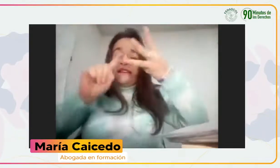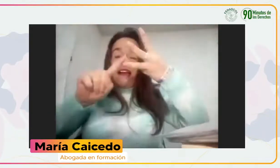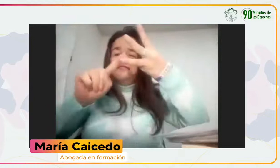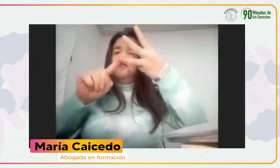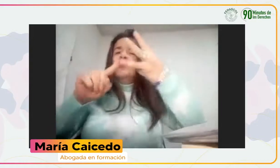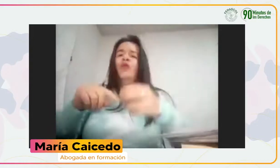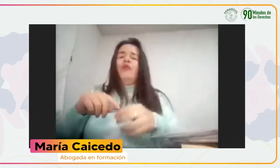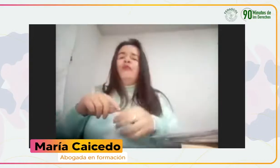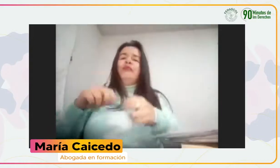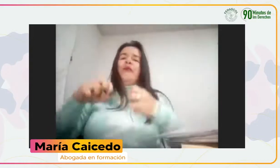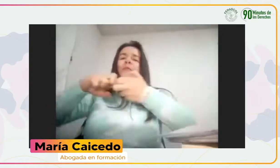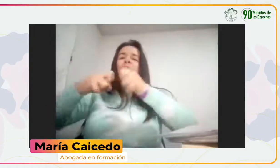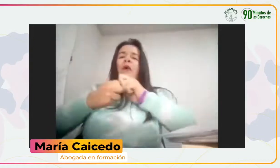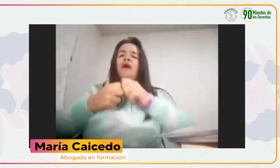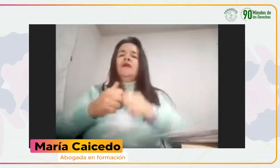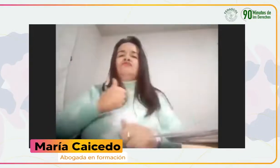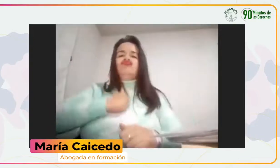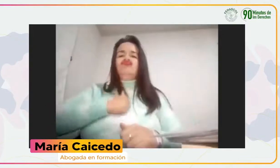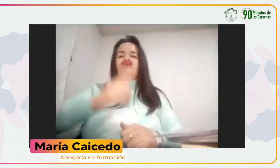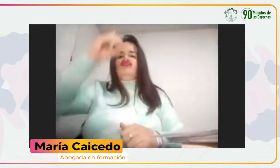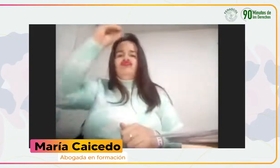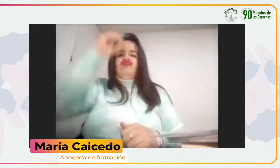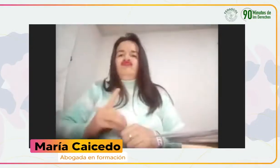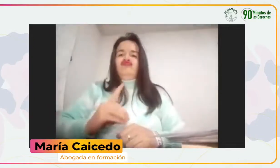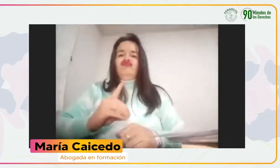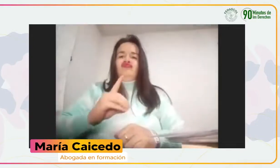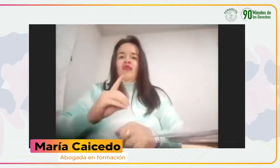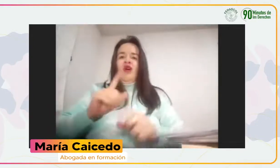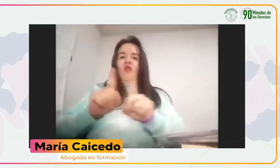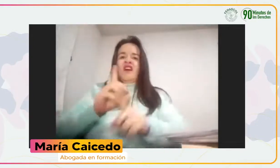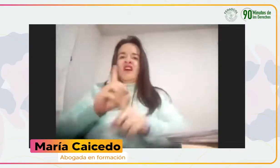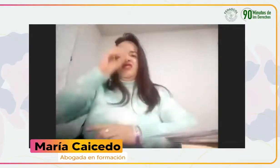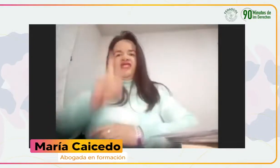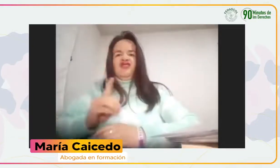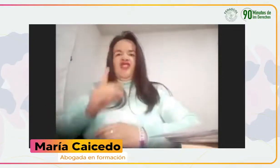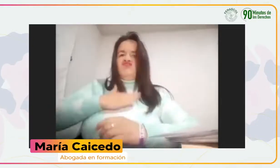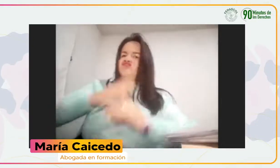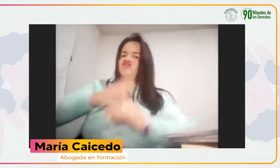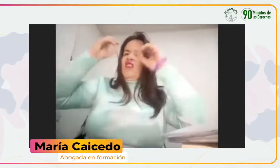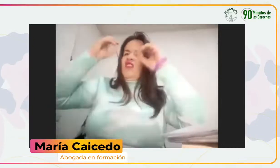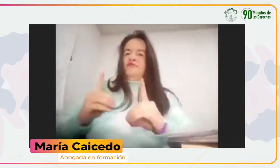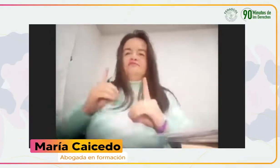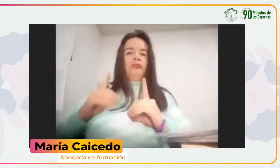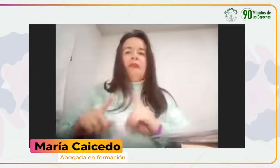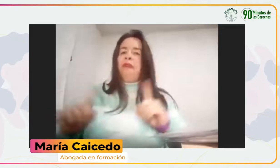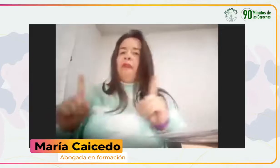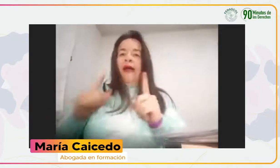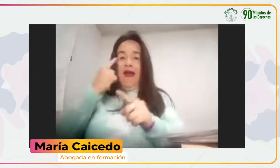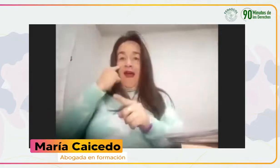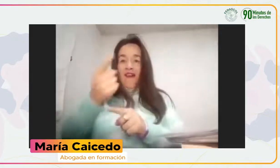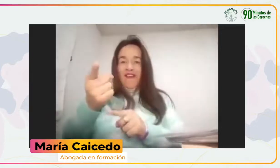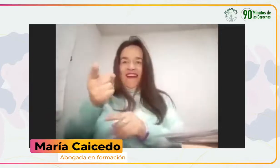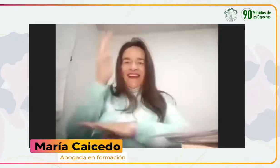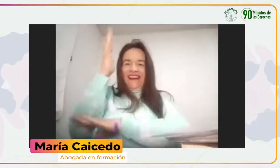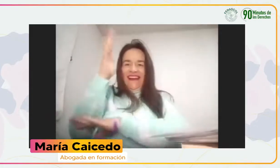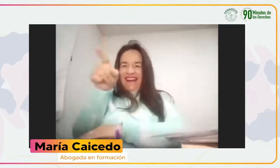calidad en la formación de los procesos. Y, por ejemplo, cuando llegamos a la toma de una